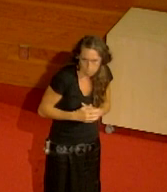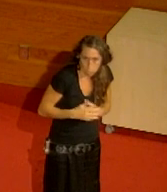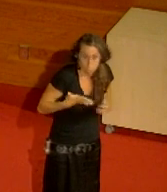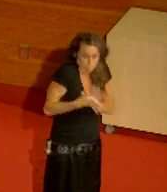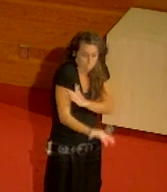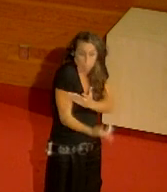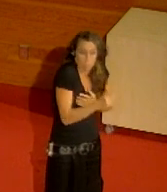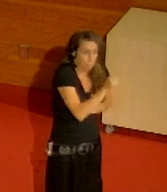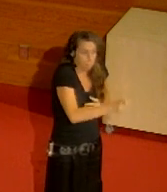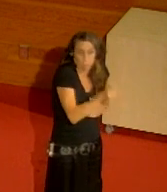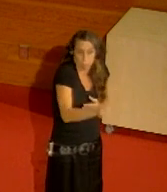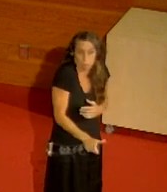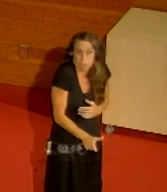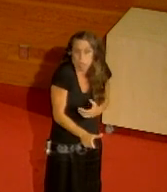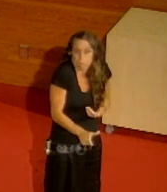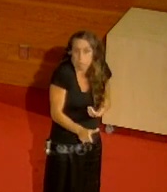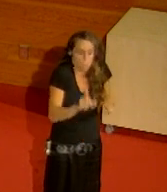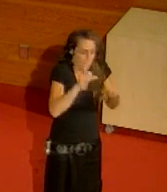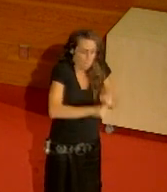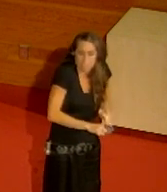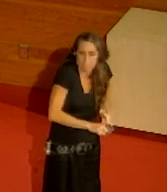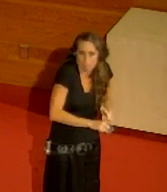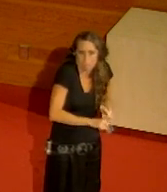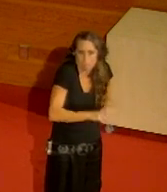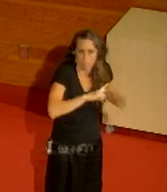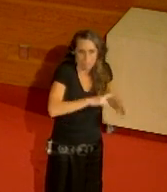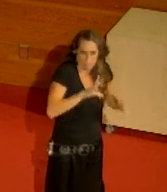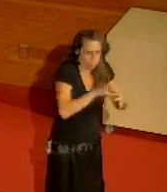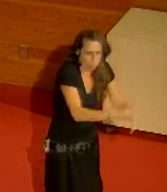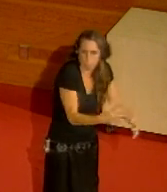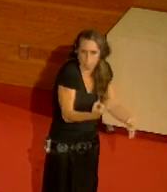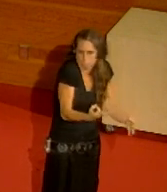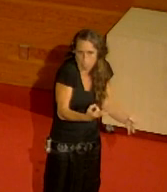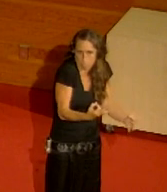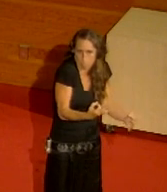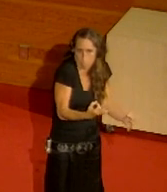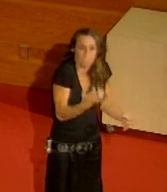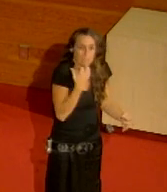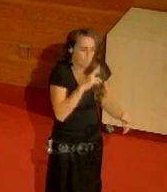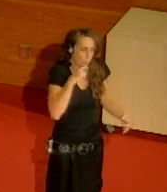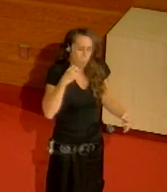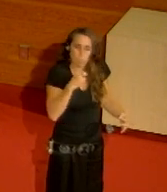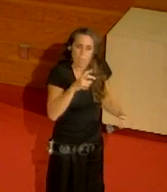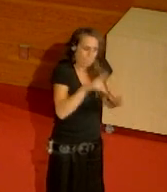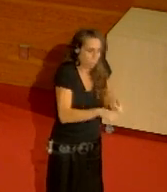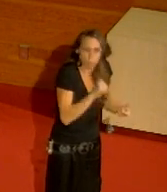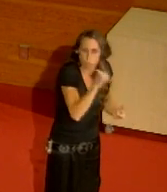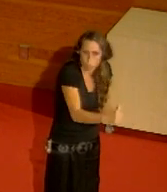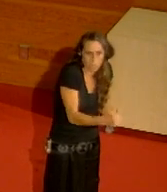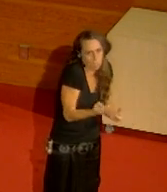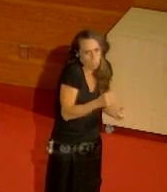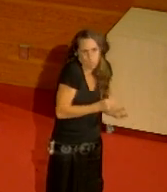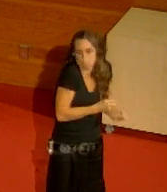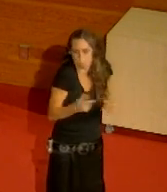en Israel los la gente que no quiere casarse por por la vía del judaísmo se tienen que ir a chipre a casarse Israel